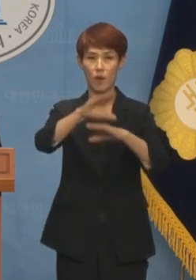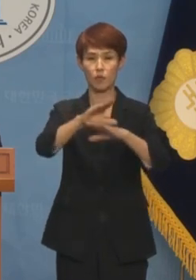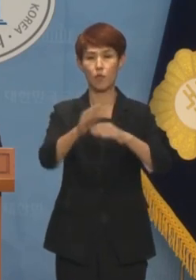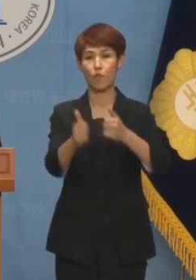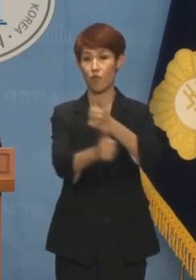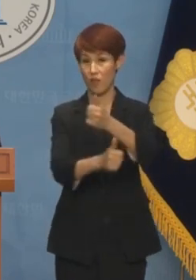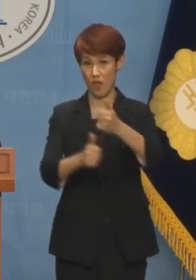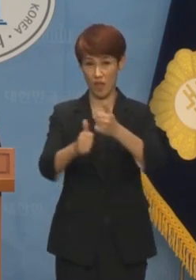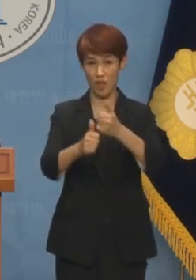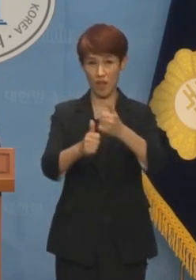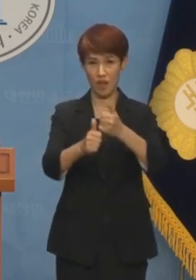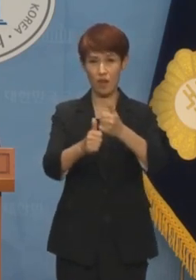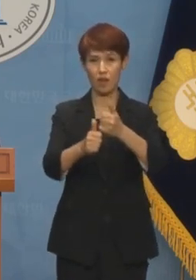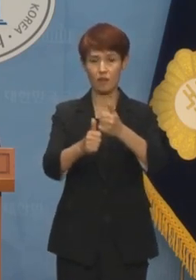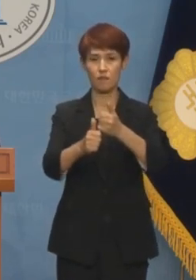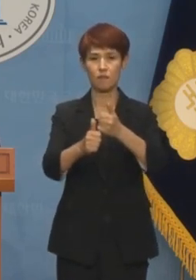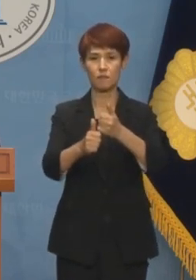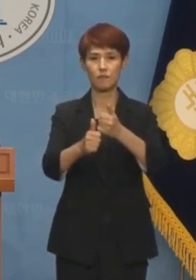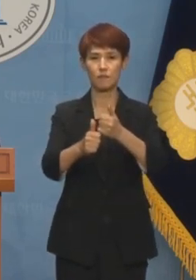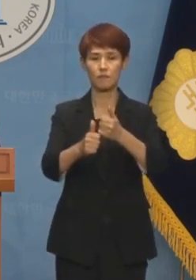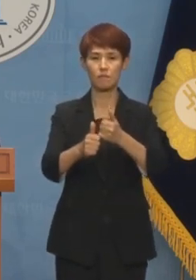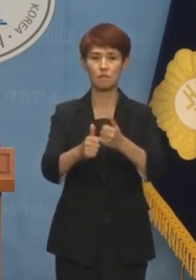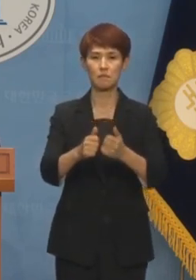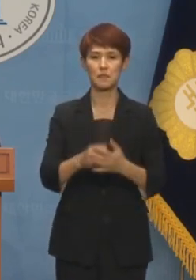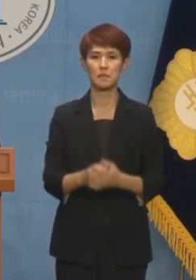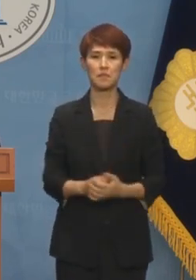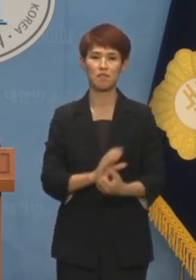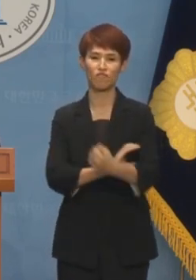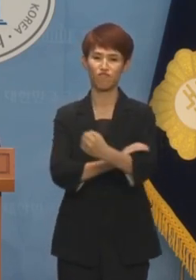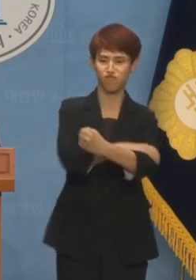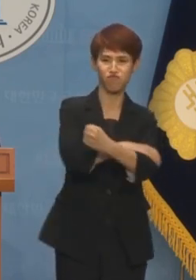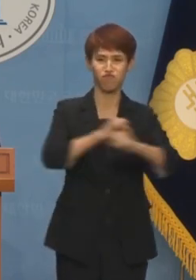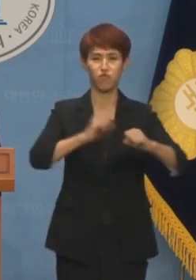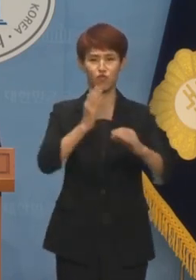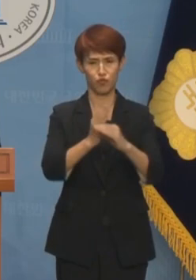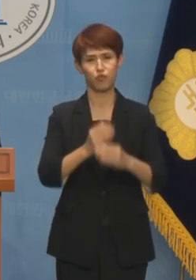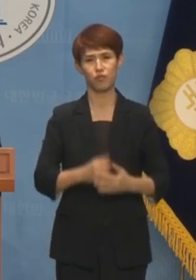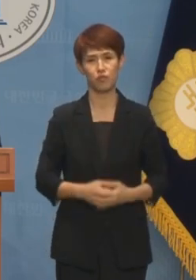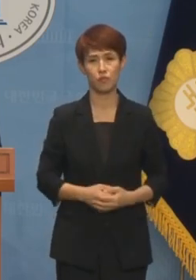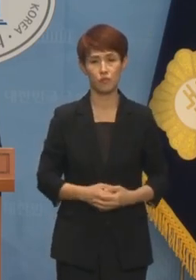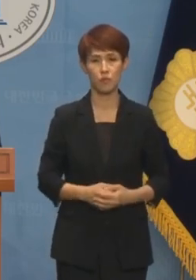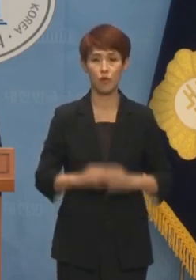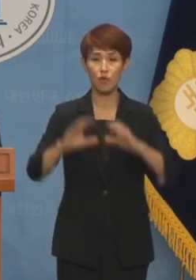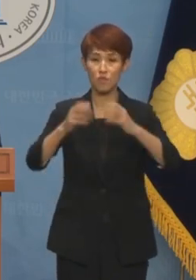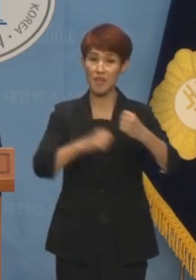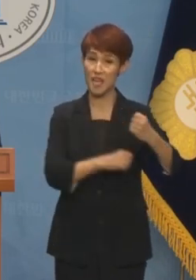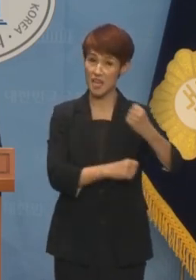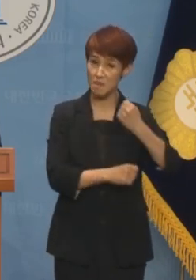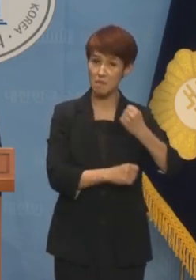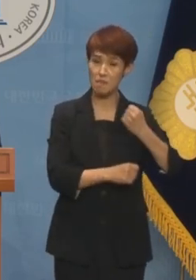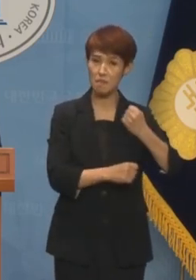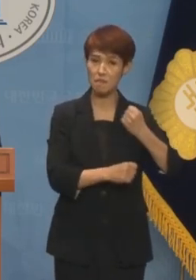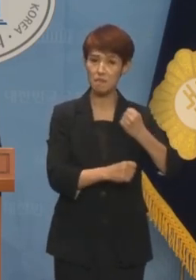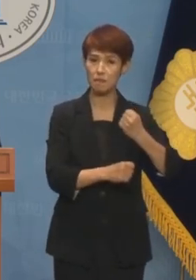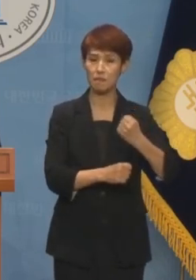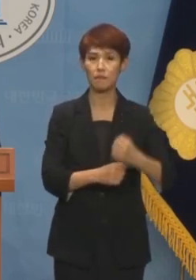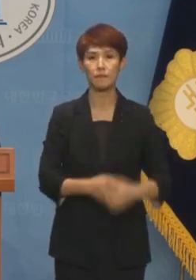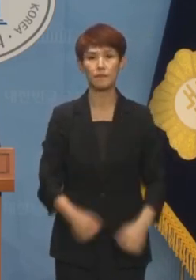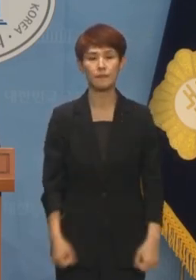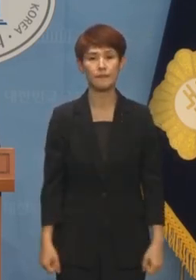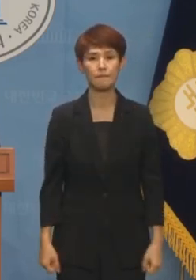선거방송심의위원회가 법정 제재를 남발하고 있습니다. 특징이 있습니다. 국민의힘의 보도 다시